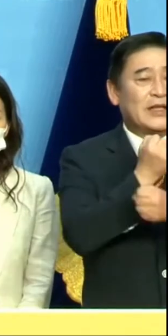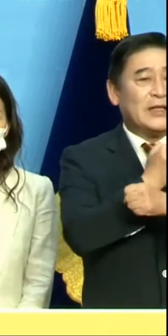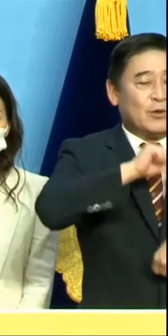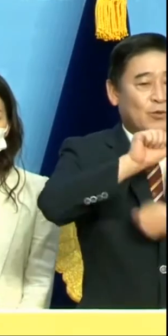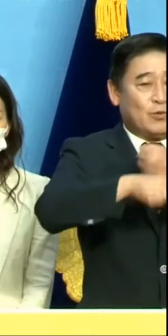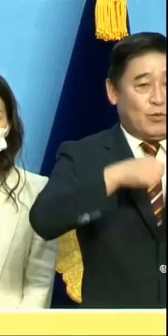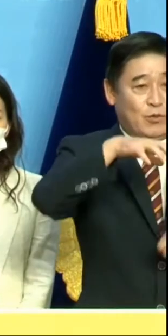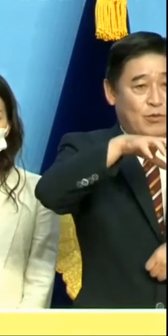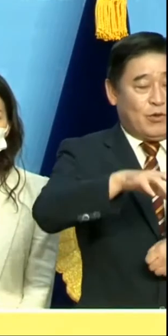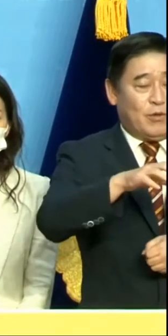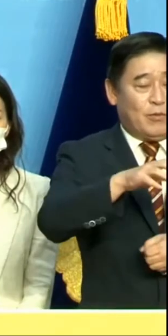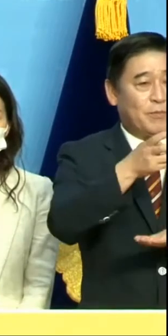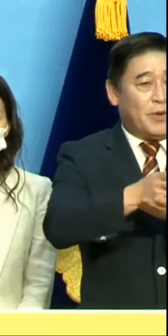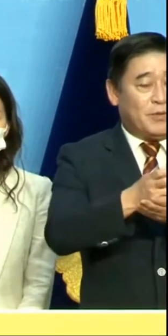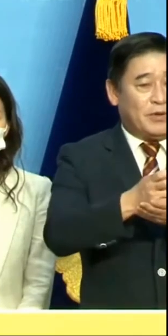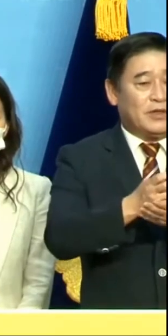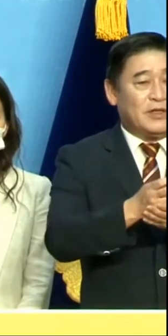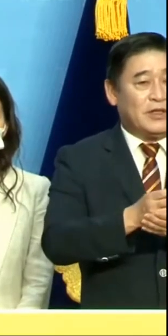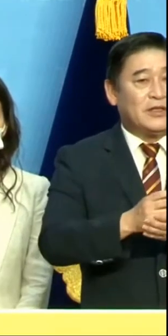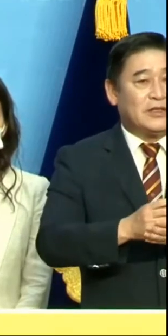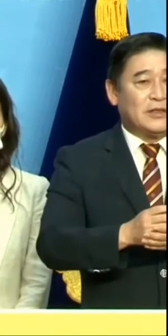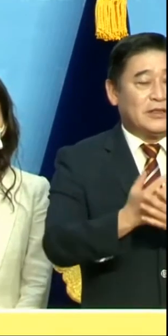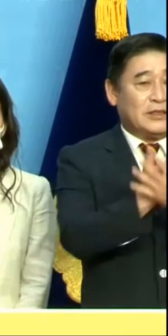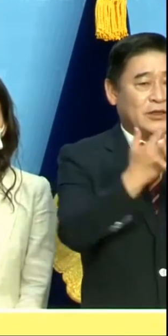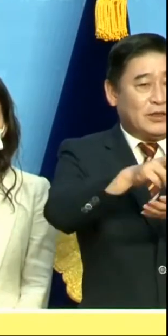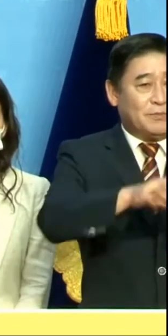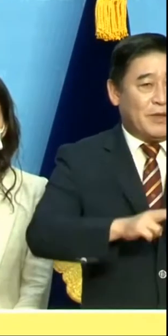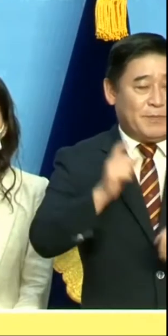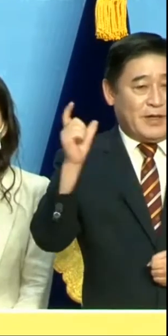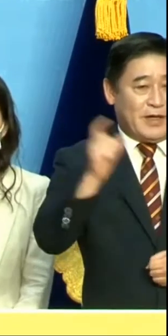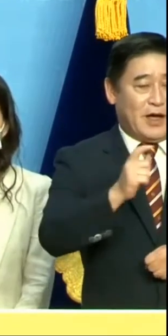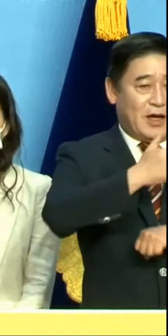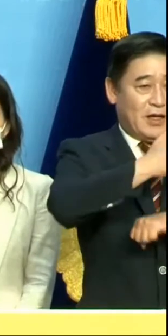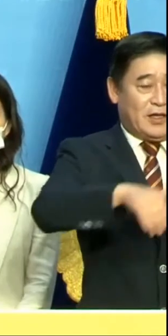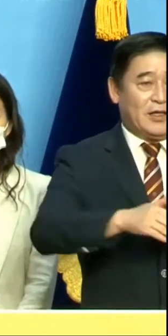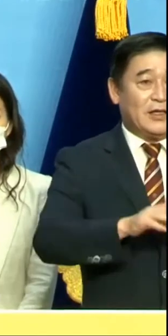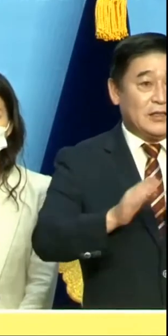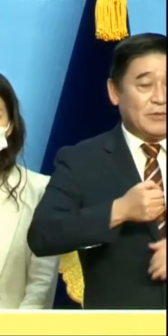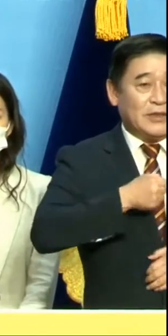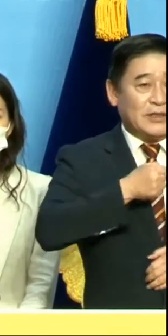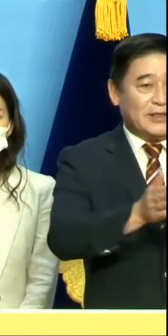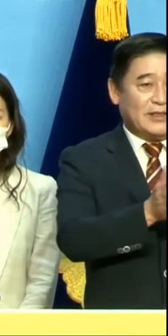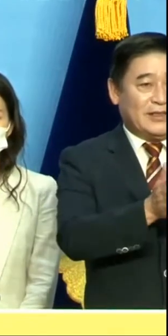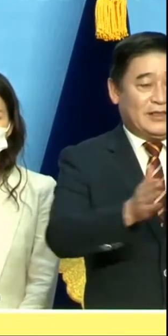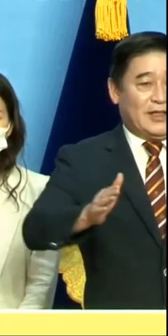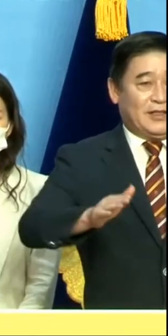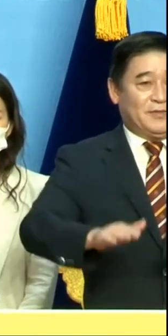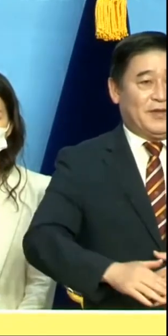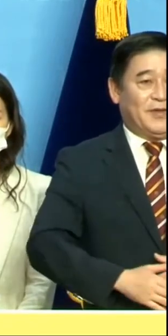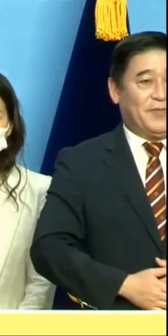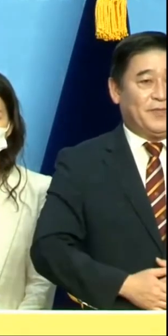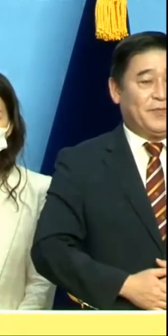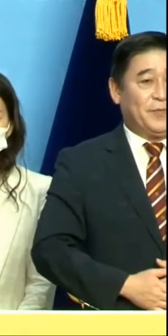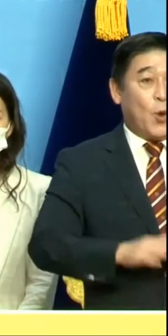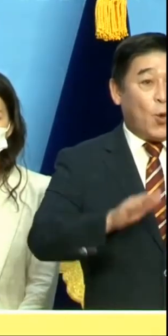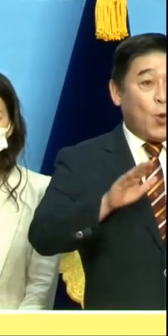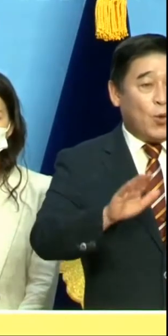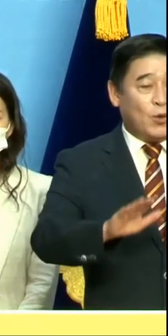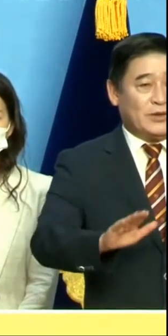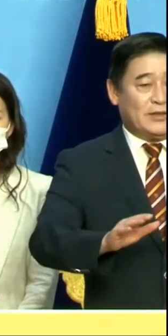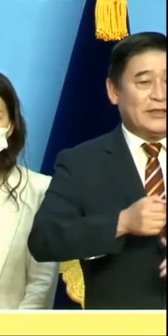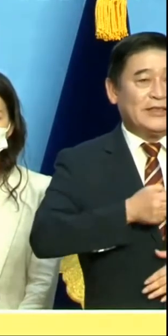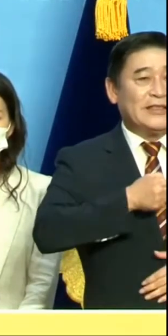야생 동물 전시 판매 관리를 강화하고자 합니다 지금부터 기자회견을 시작하겠습니다 오늘